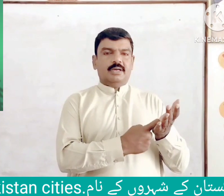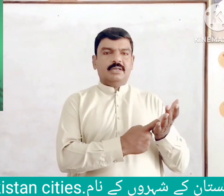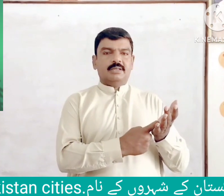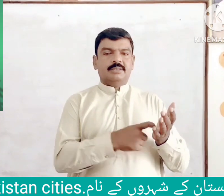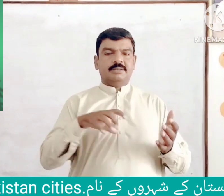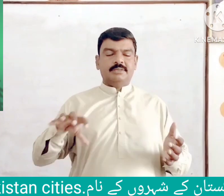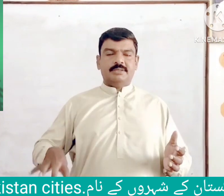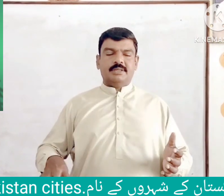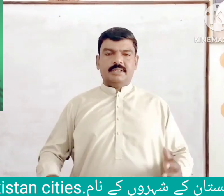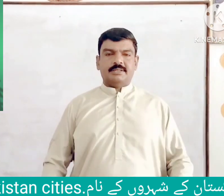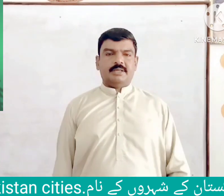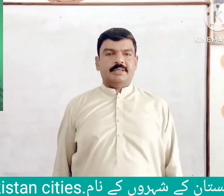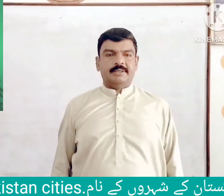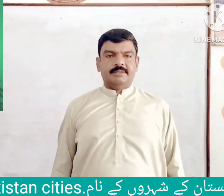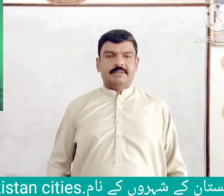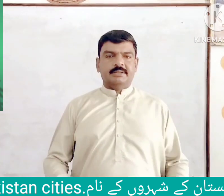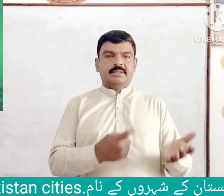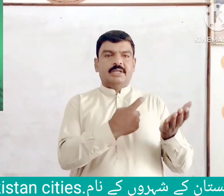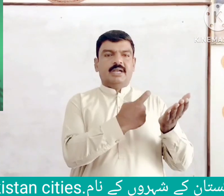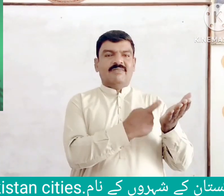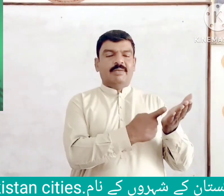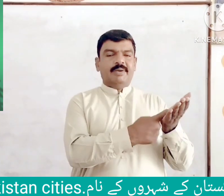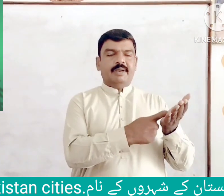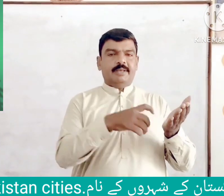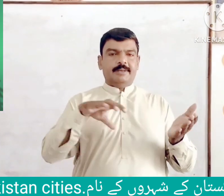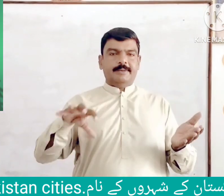आर जगह का स्थान, रावलपिंडी,